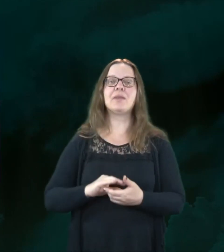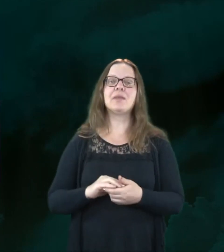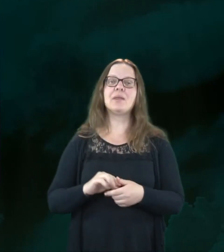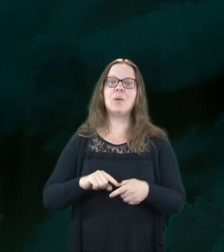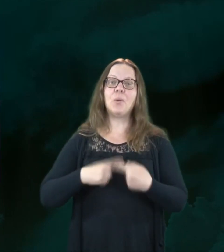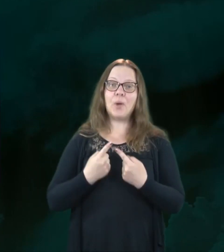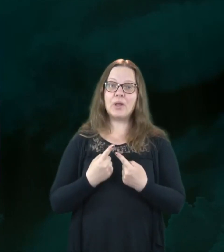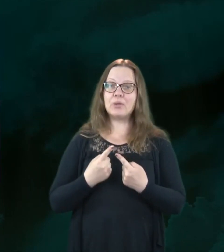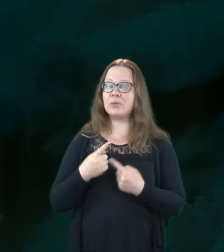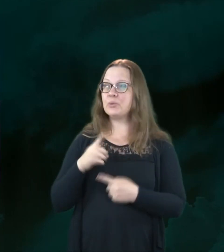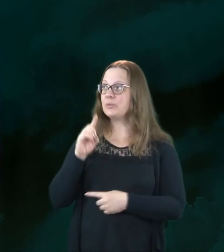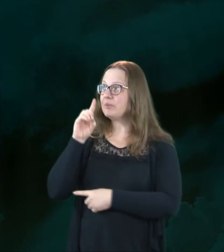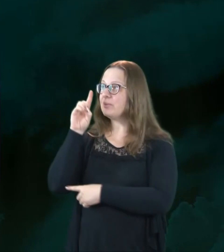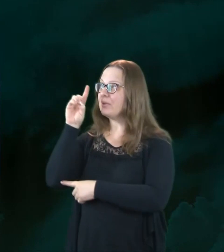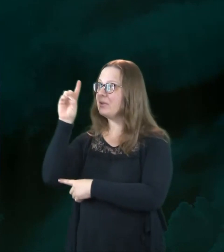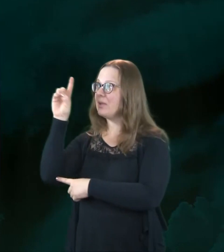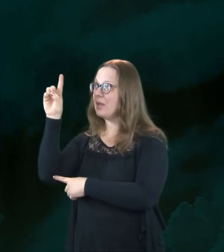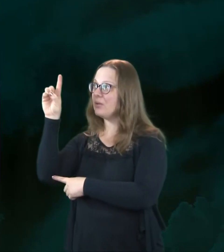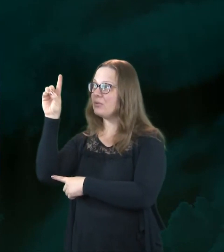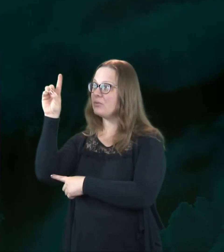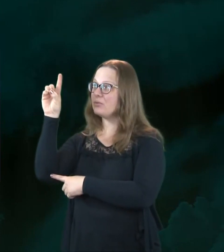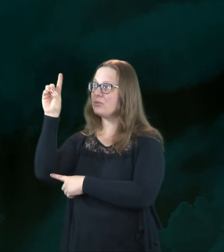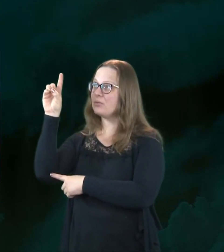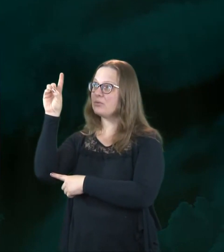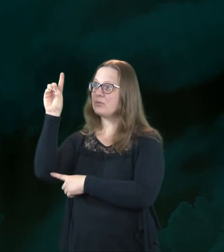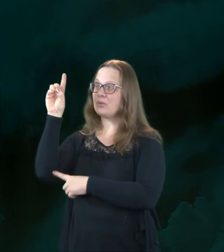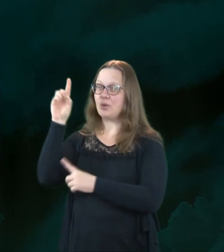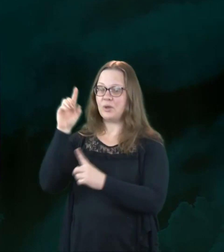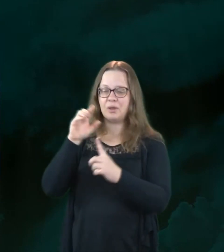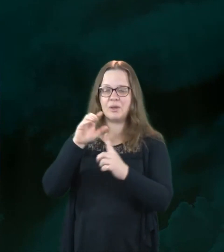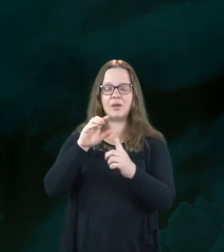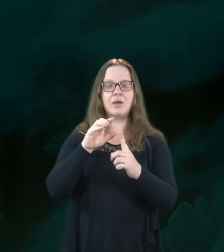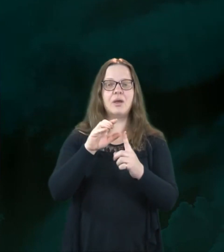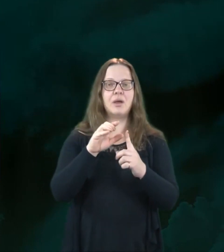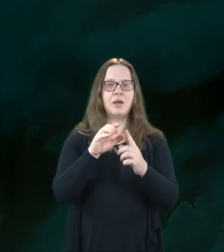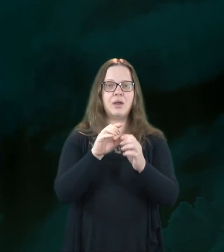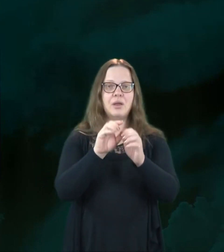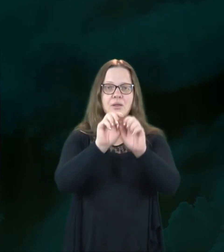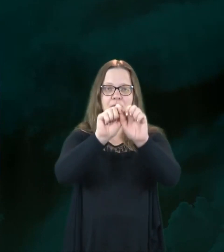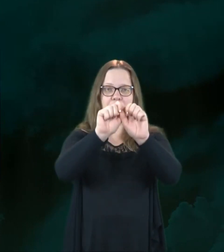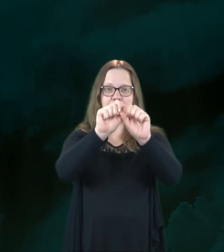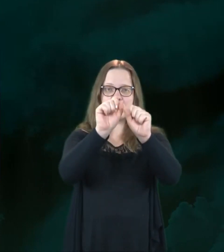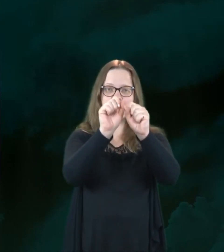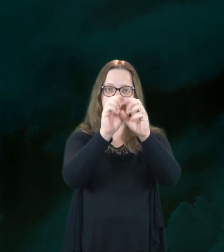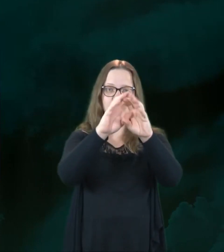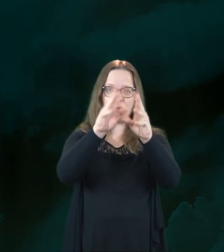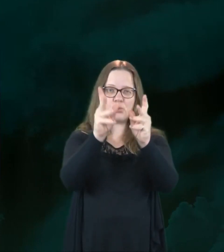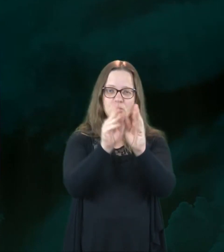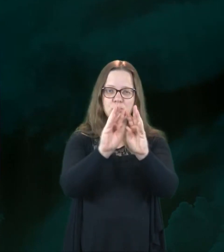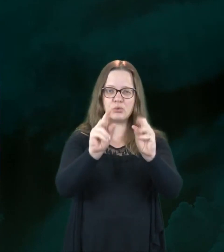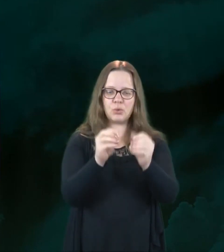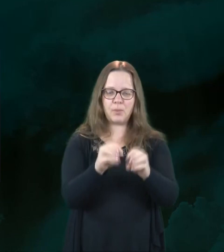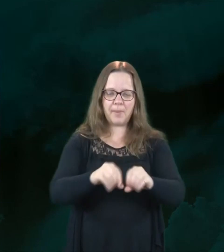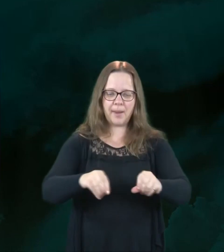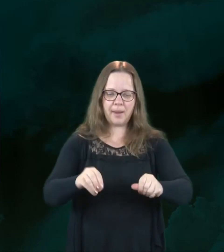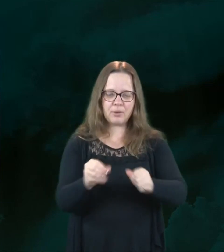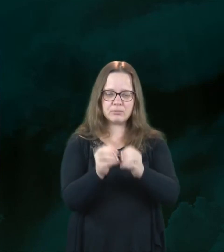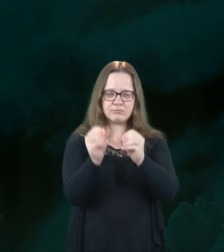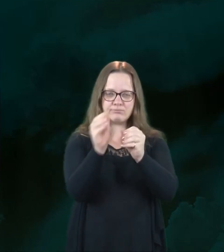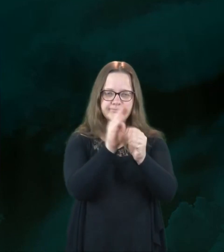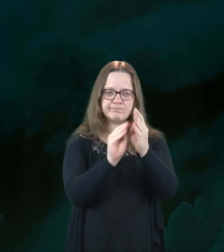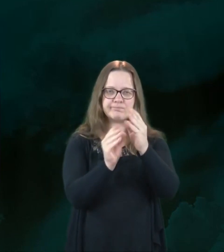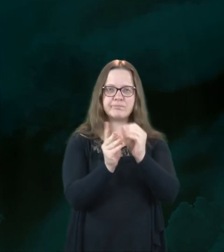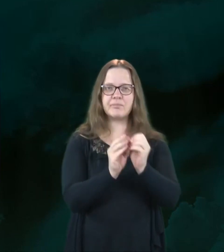Deus soprou nas narinas daquele boneco de barro o fôlego de vida. E o fôlego de